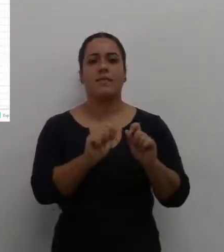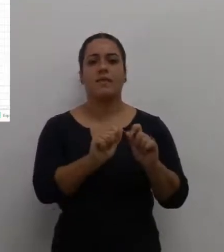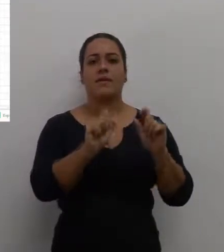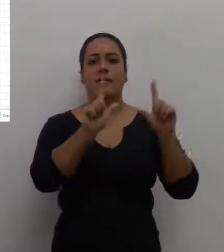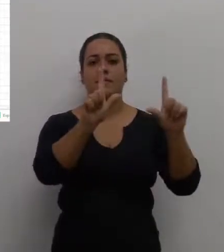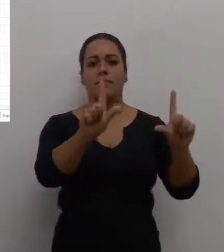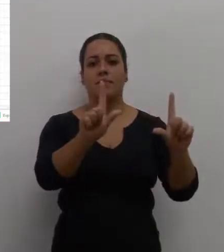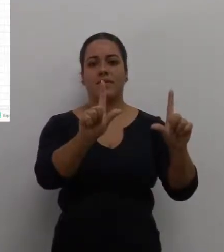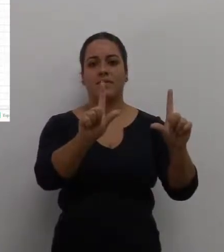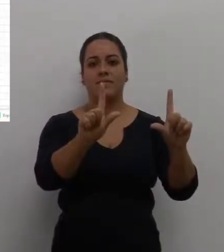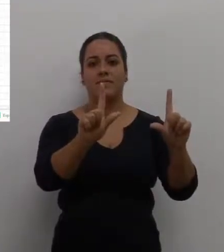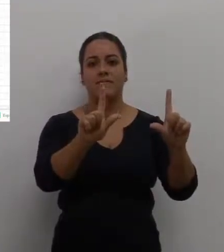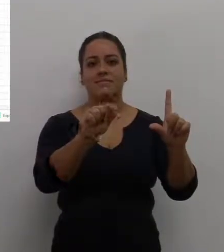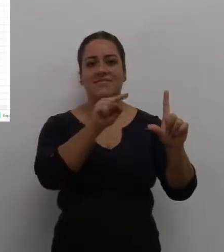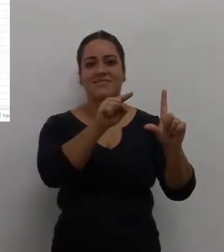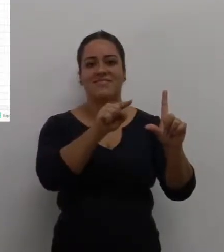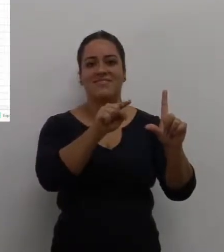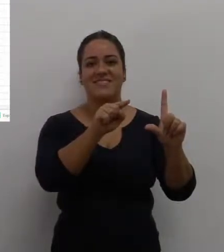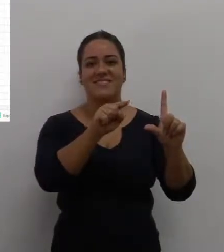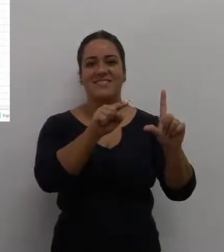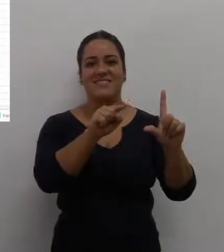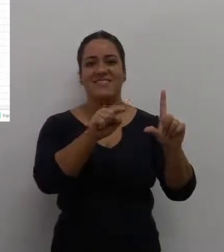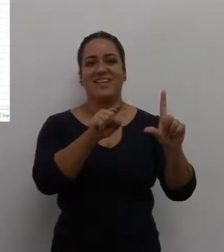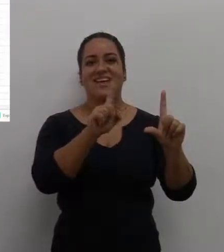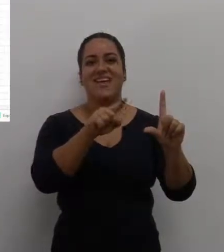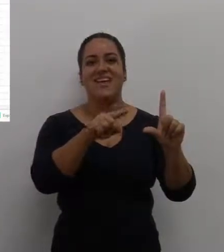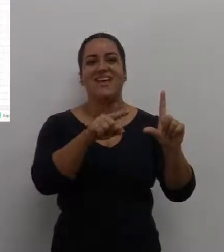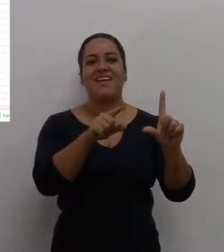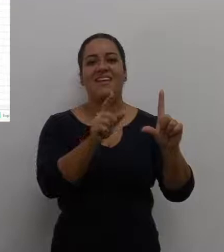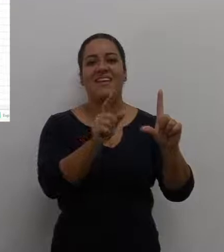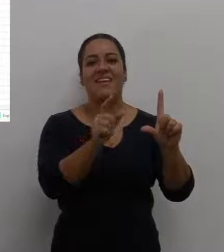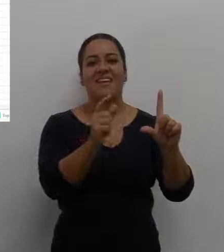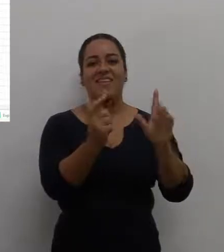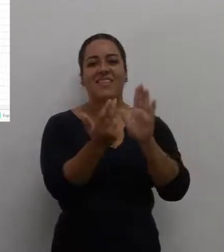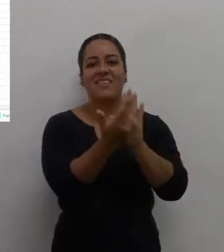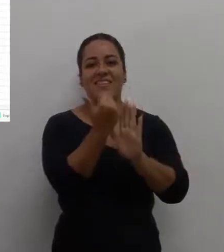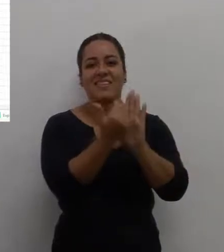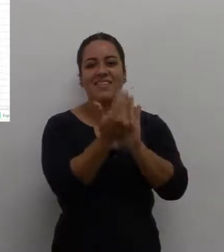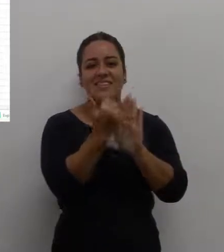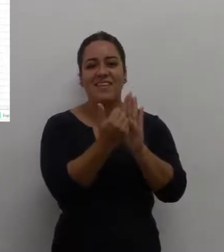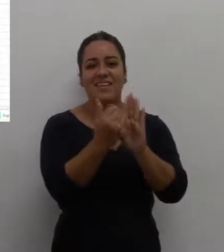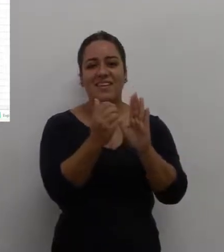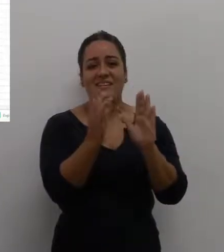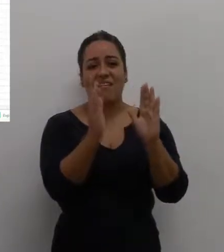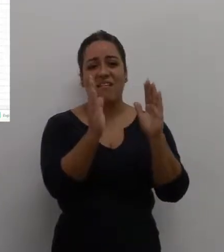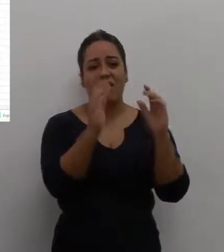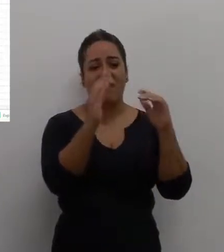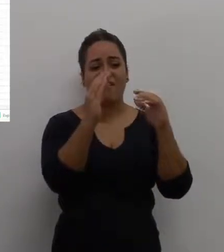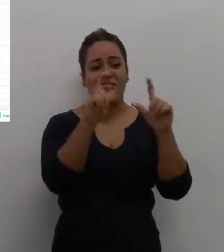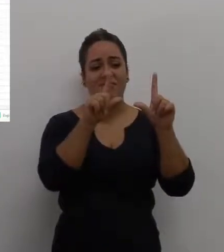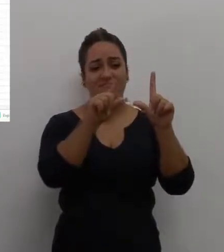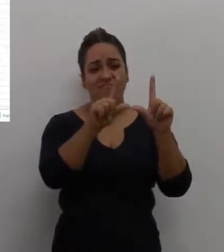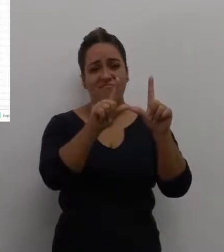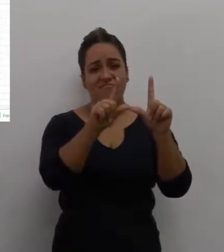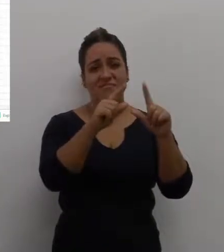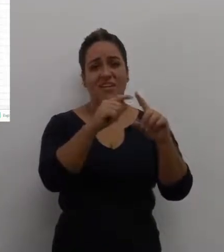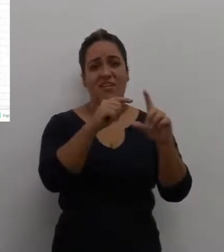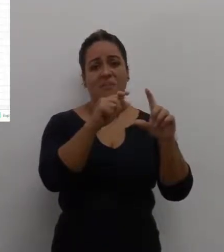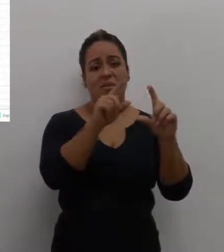Aparecerá aqui, ó, esse símbolozinho, que é um símbolo de uma caixinha que eu posso clicar e escolher opções,